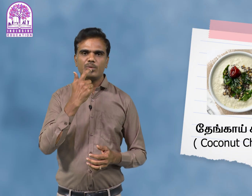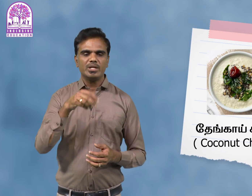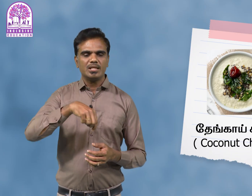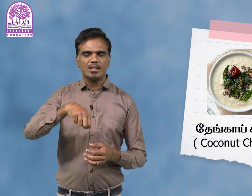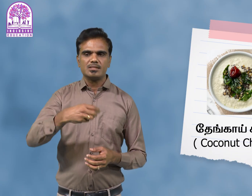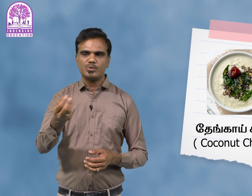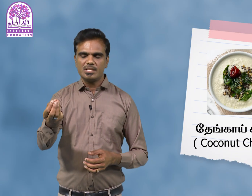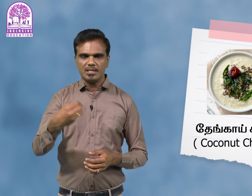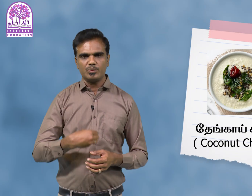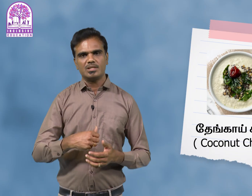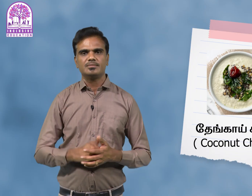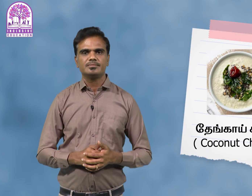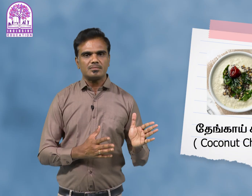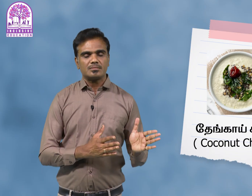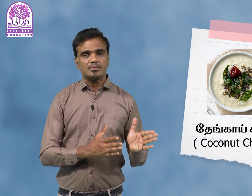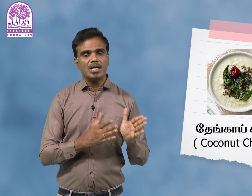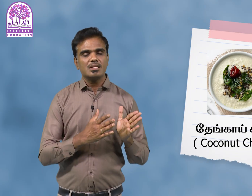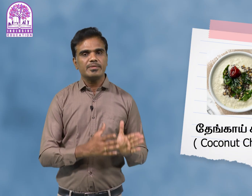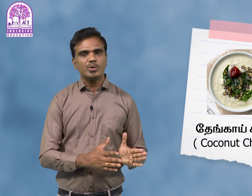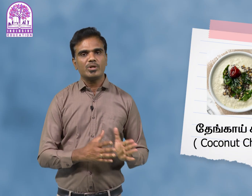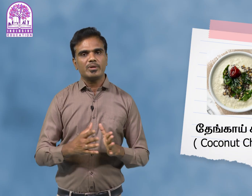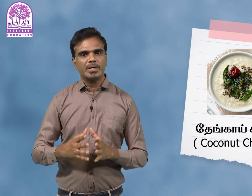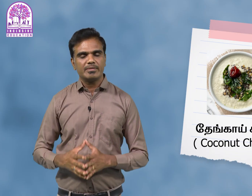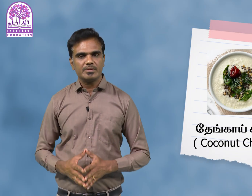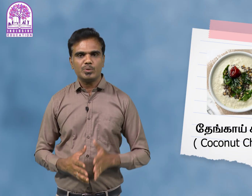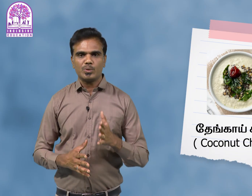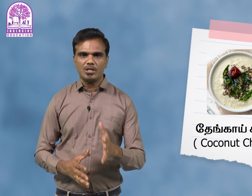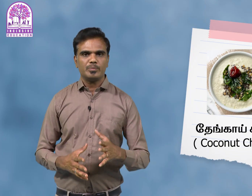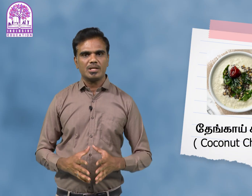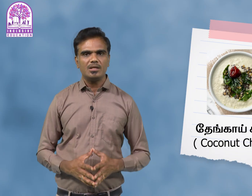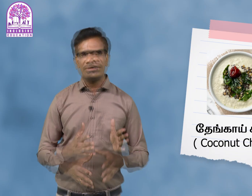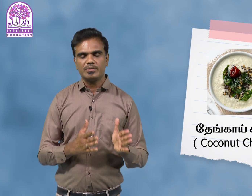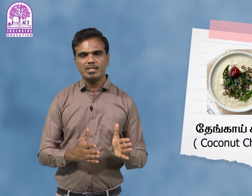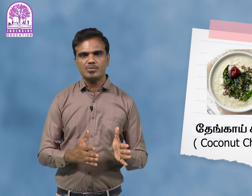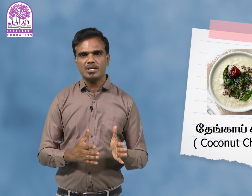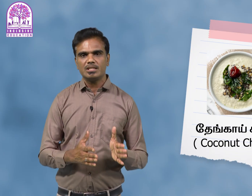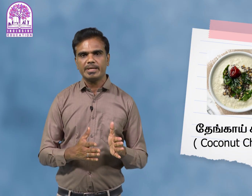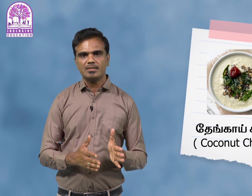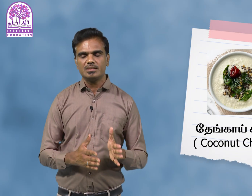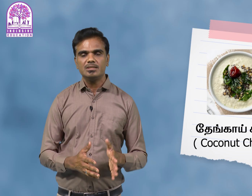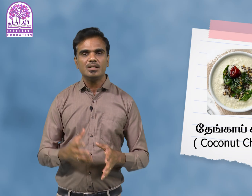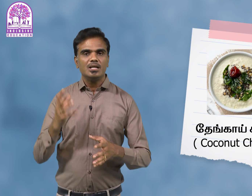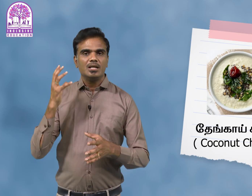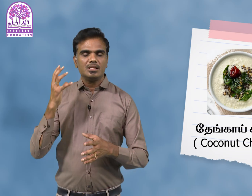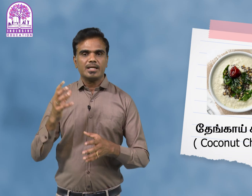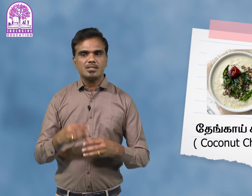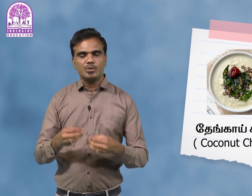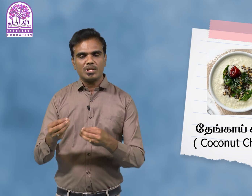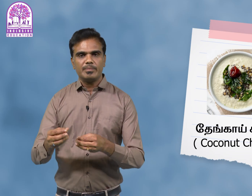ஒயிட்டில் இருக்கக்கூடிய சட்னி கொடுங்க. அந்த செவித்திறன்குடியோட மாணவன் வந்து ஒரு ஹோட்டலுக்கு போகிறான், அவர் வந்து என்ன சொல்கிறாரு, அந்த பையனுக்கு வந்து தேங்காய் சட்னி கொடுங்க அப்படின்னு